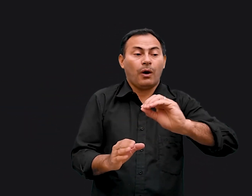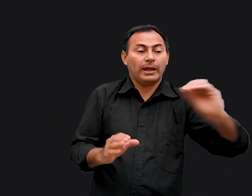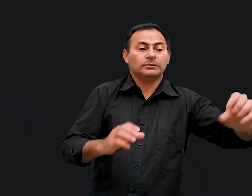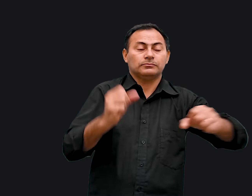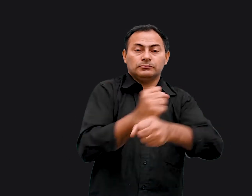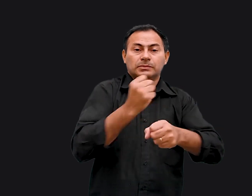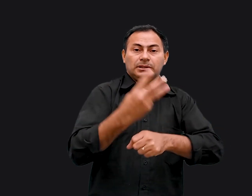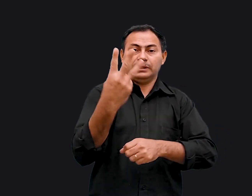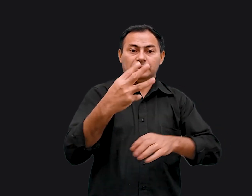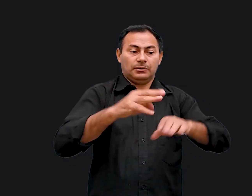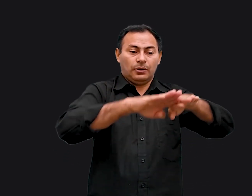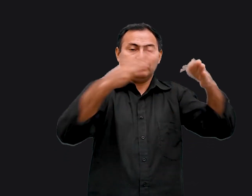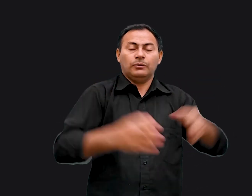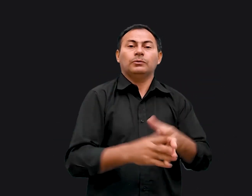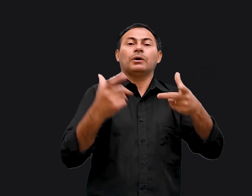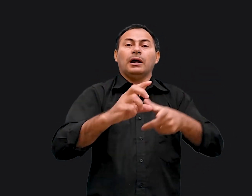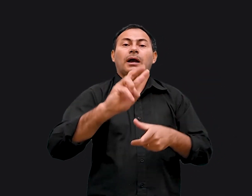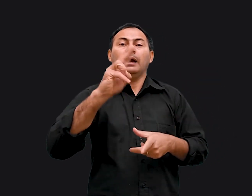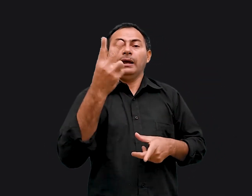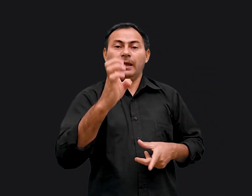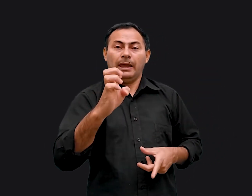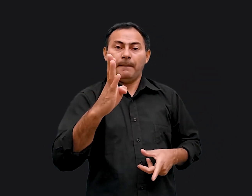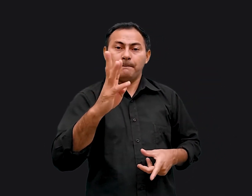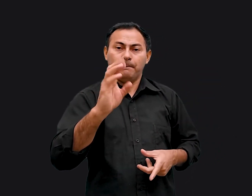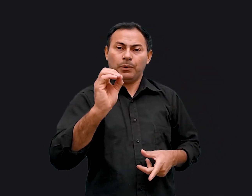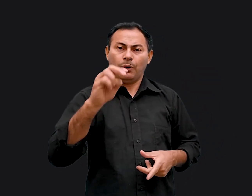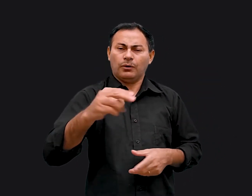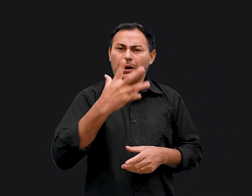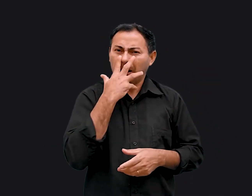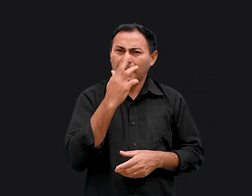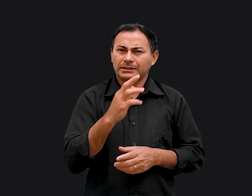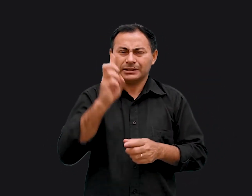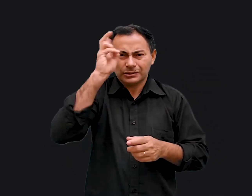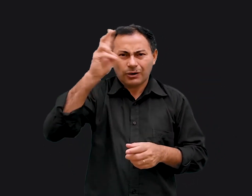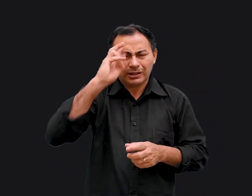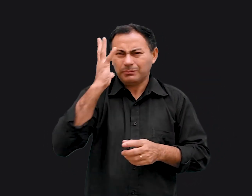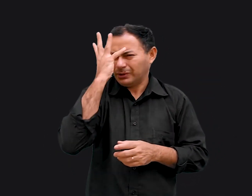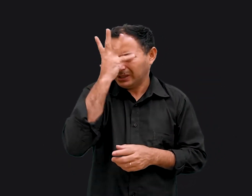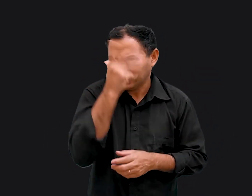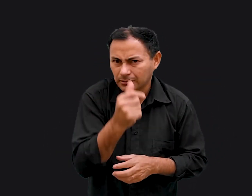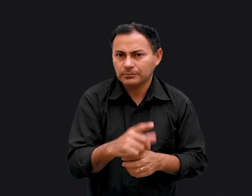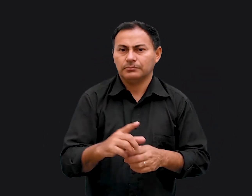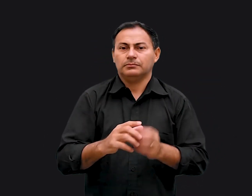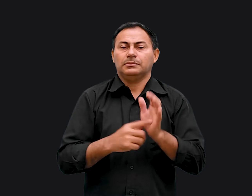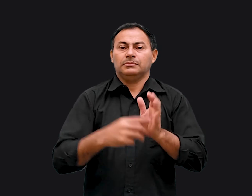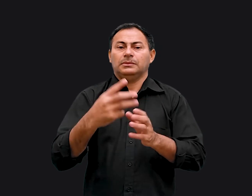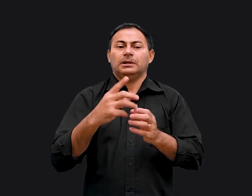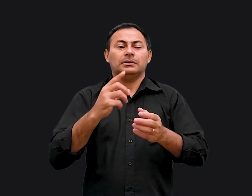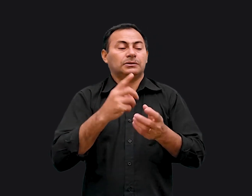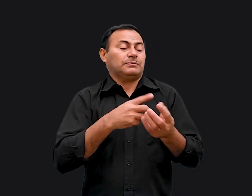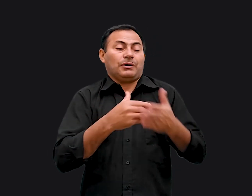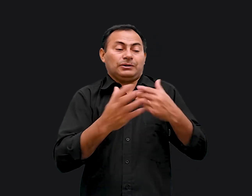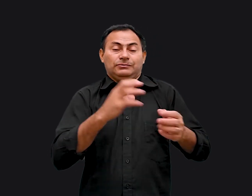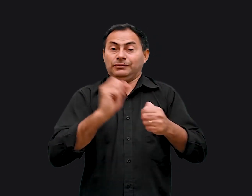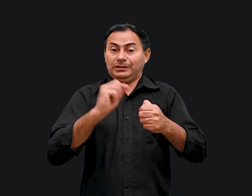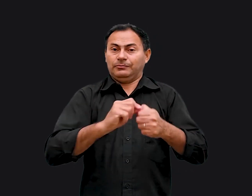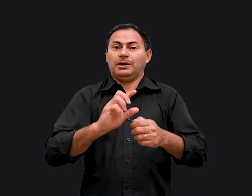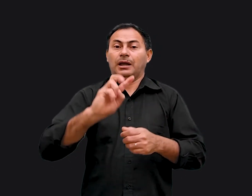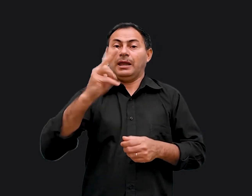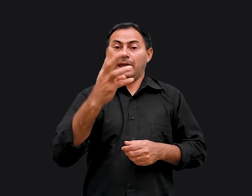terceiro altar em um lugar chamado Hebrom. Mais uma vez eu acho que essa alegoria é bonita demais para não ter sido de propósito. Hebrom,